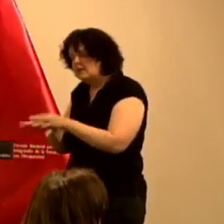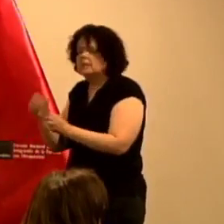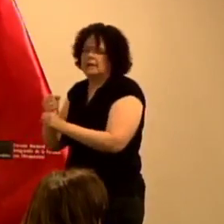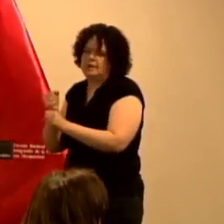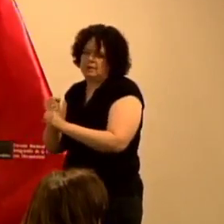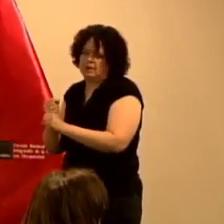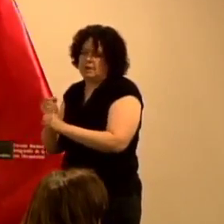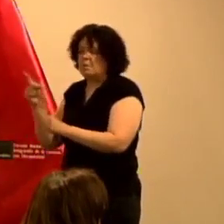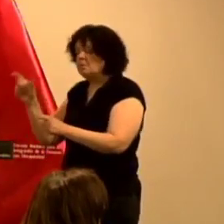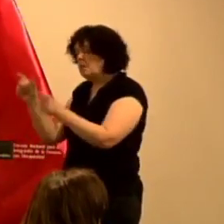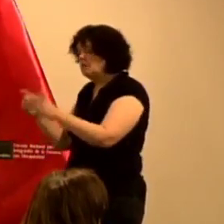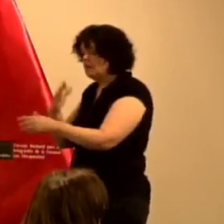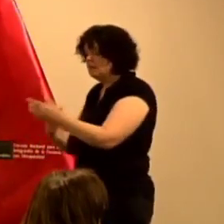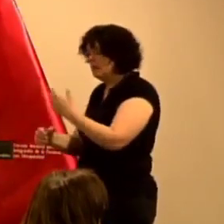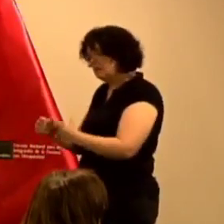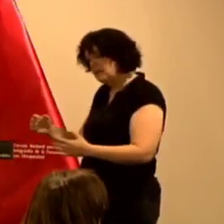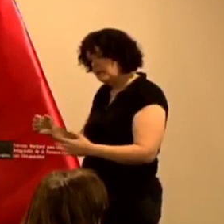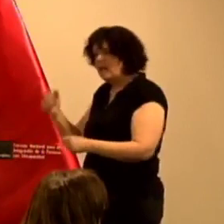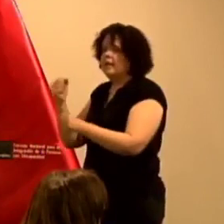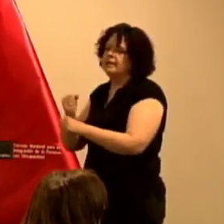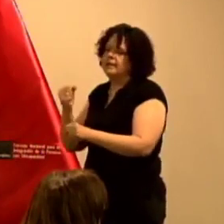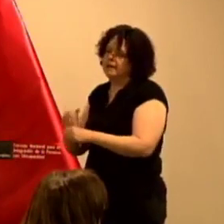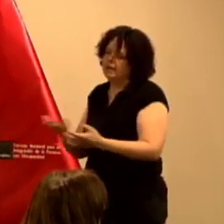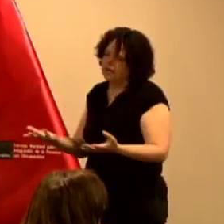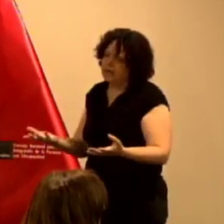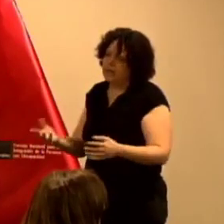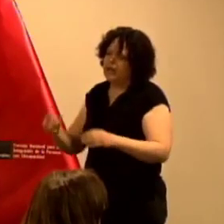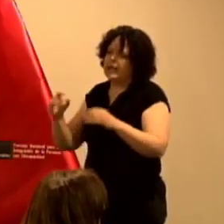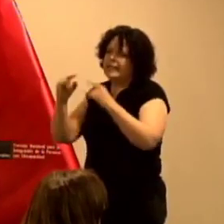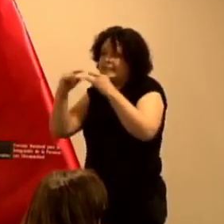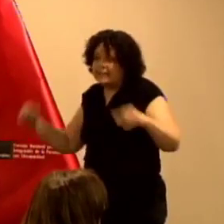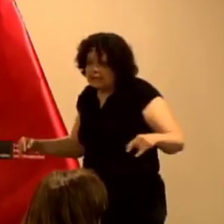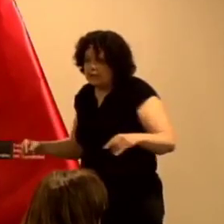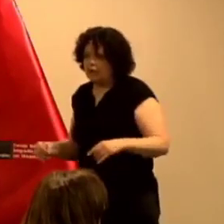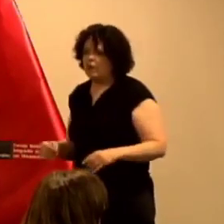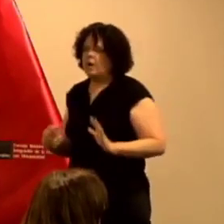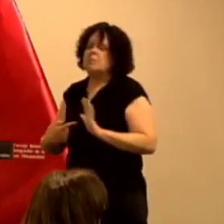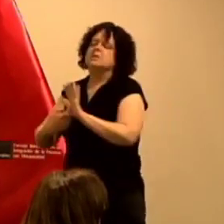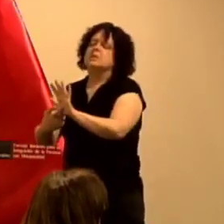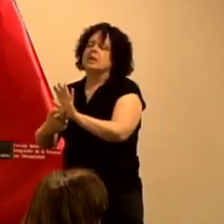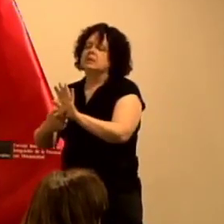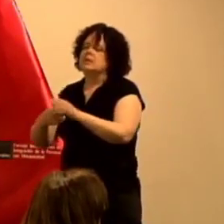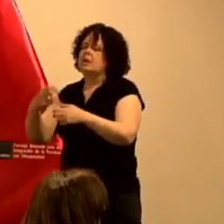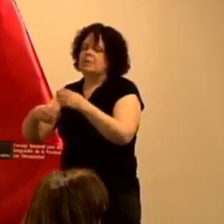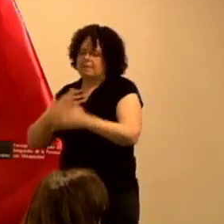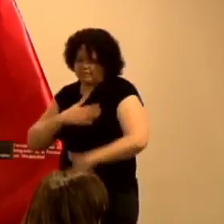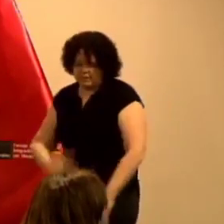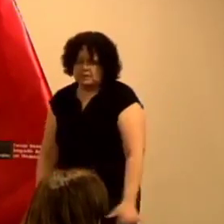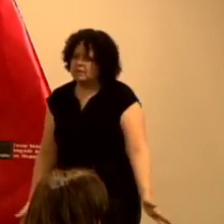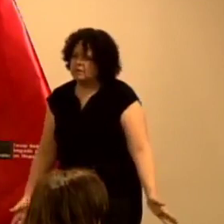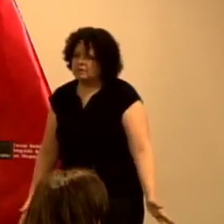bueno, como tienes discapacidad, te voy a emplear, y el empleo era pues en los circos, mostrando pues sus, digamos, su